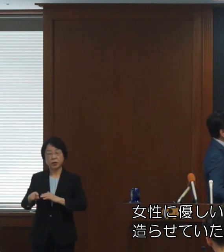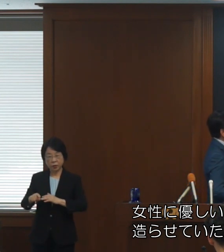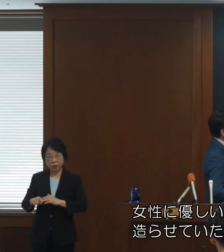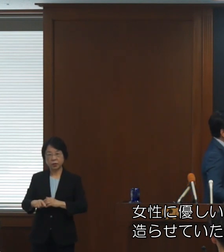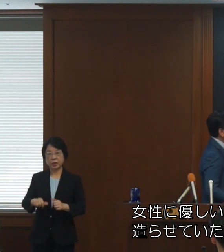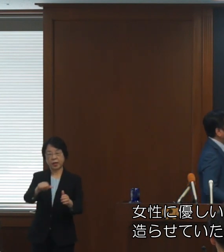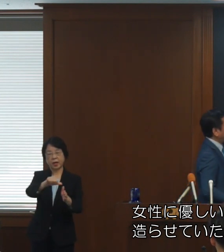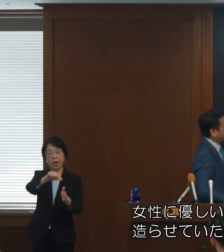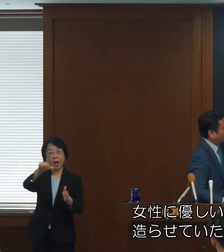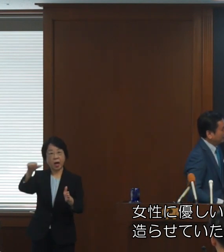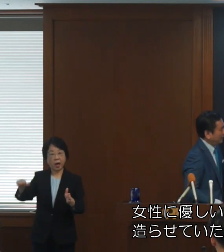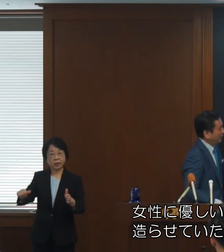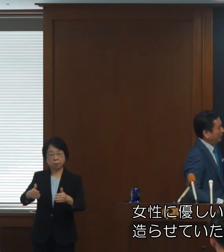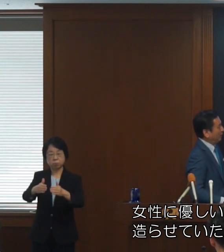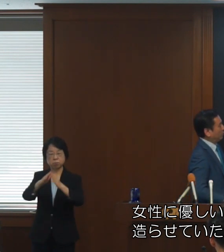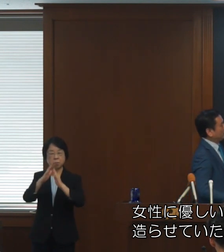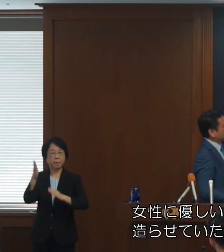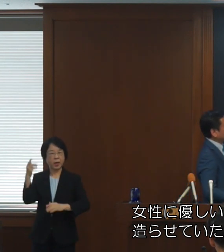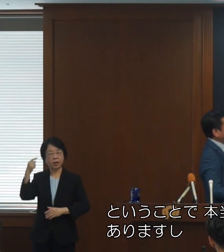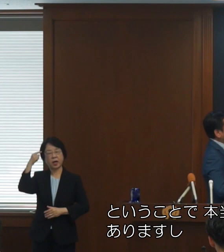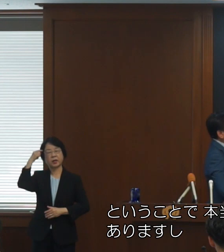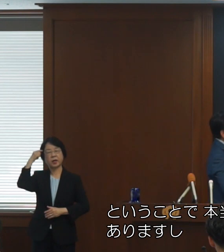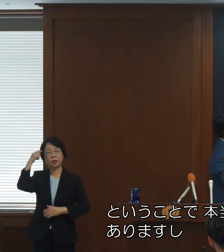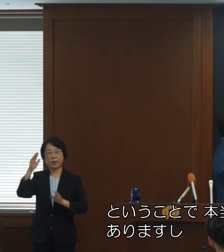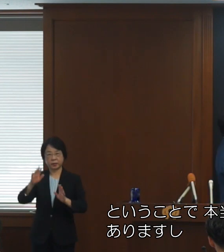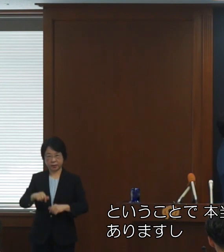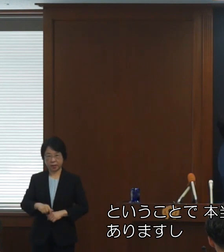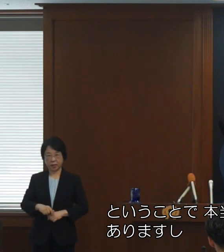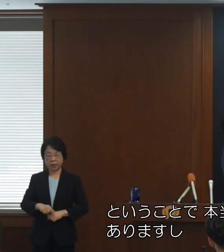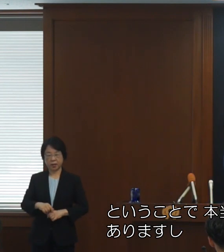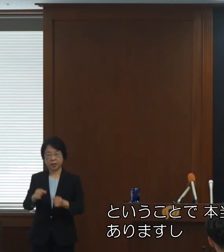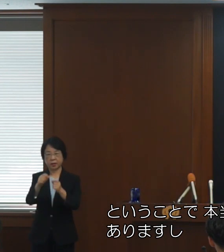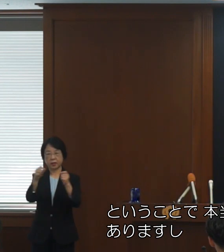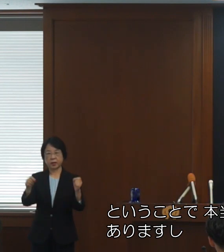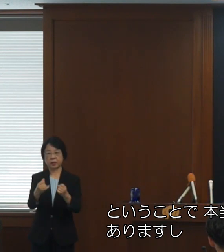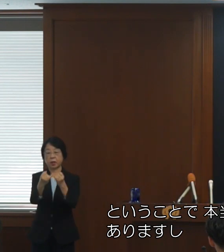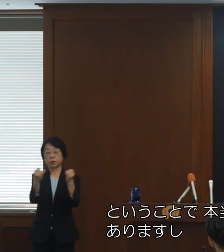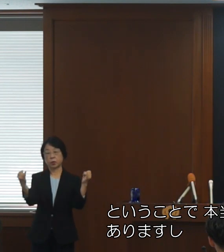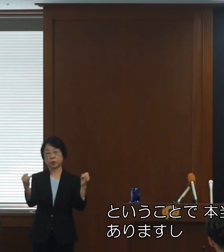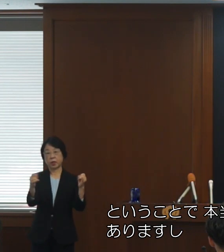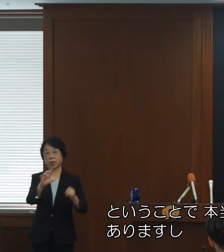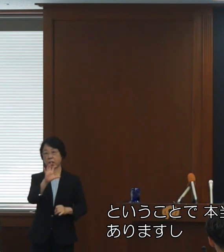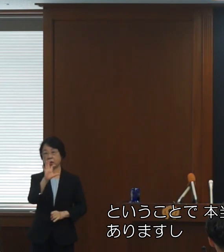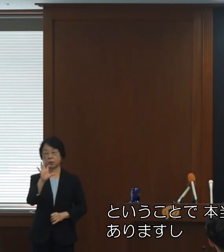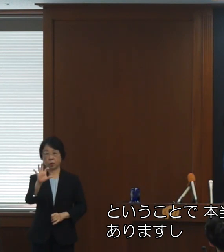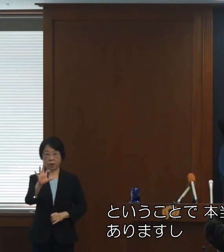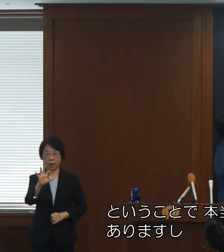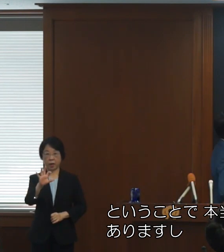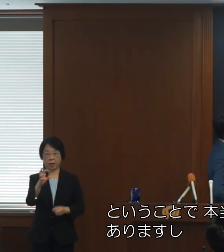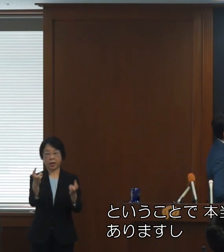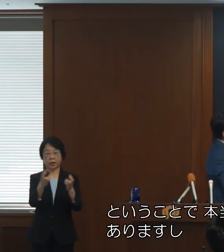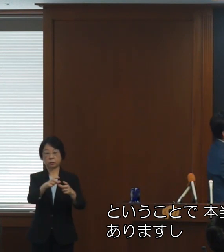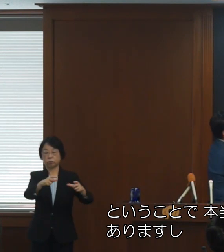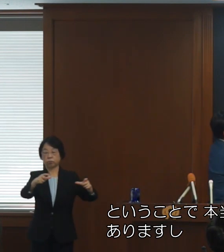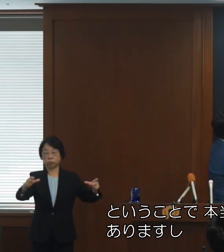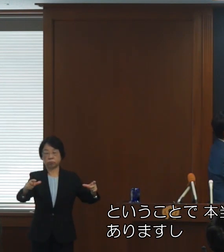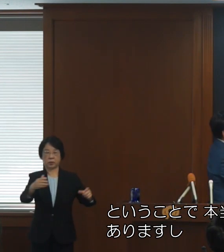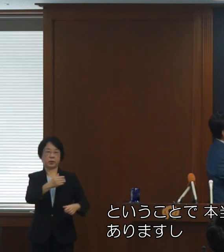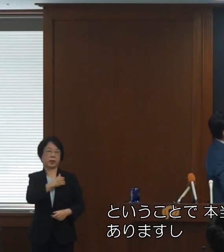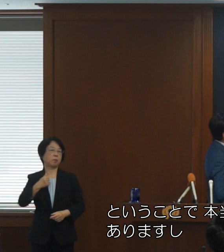作らせていただいておりますということで本当に